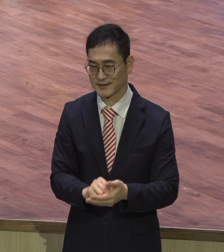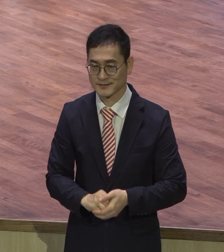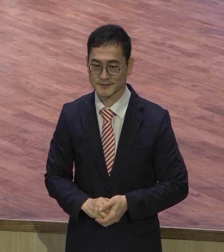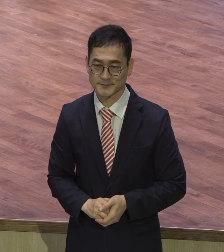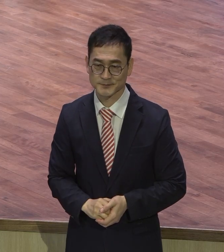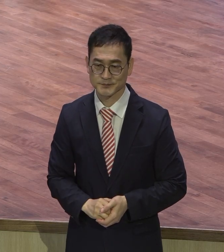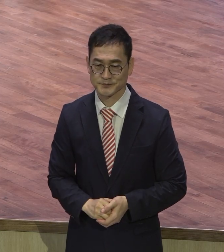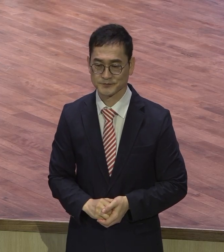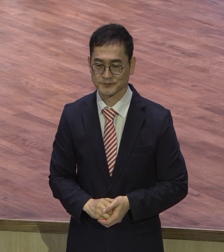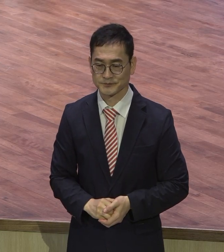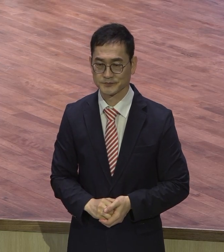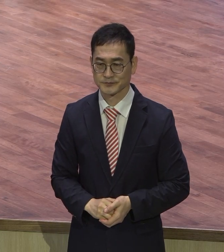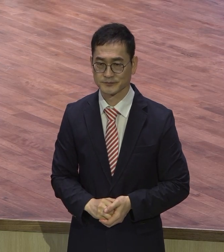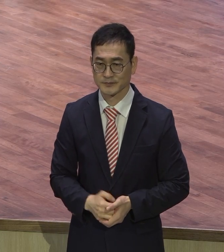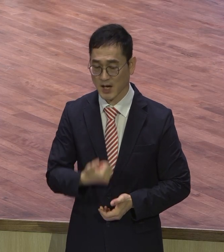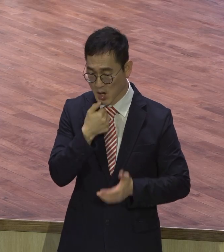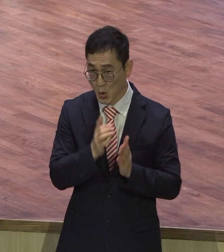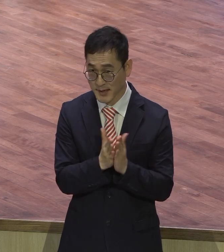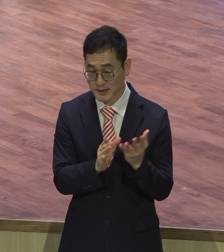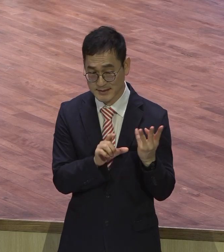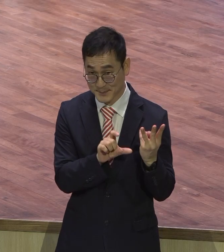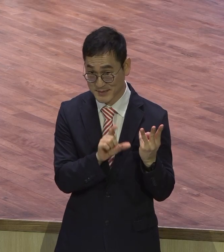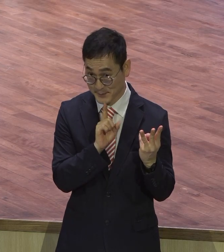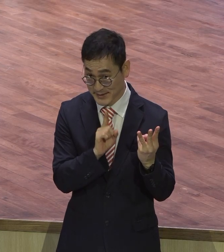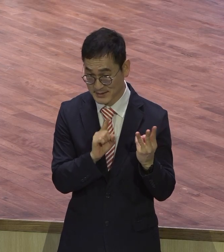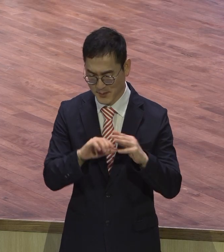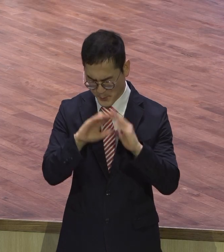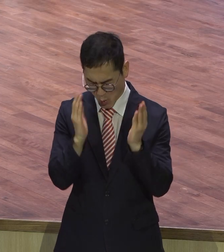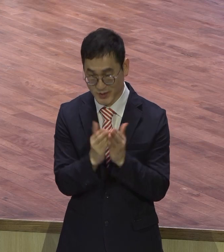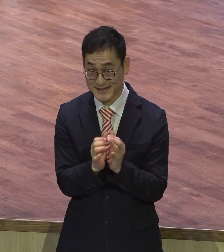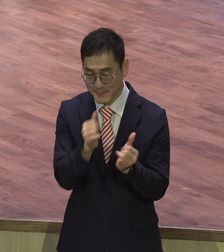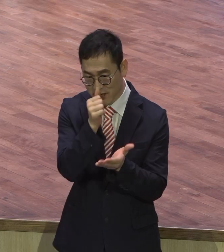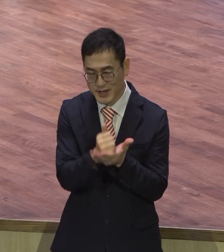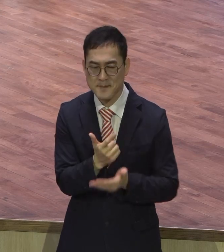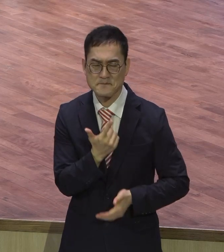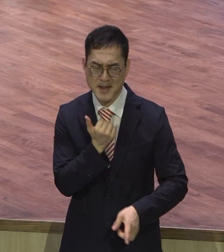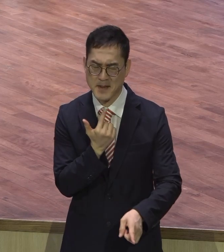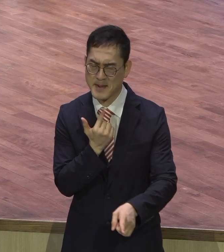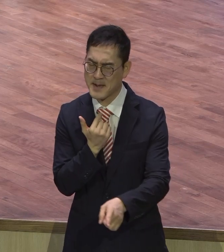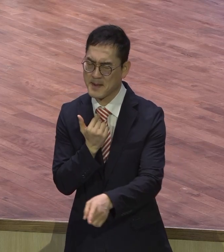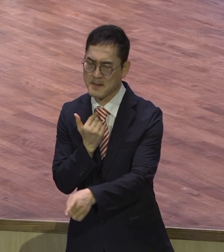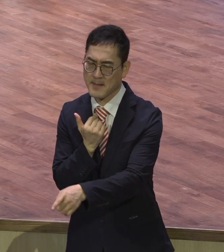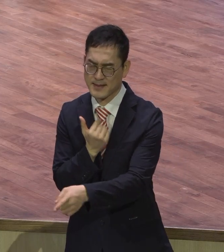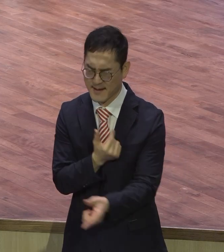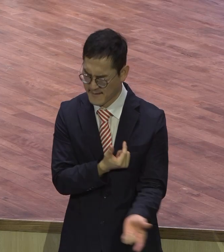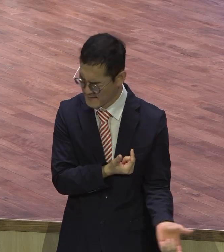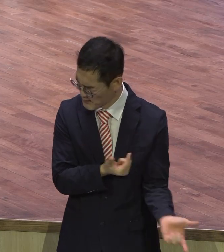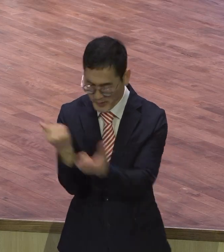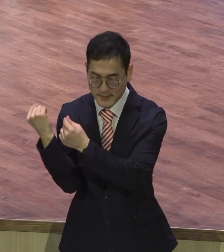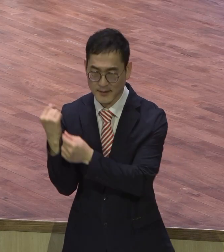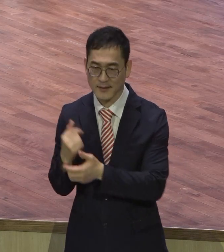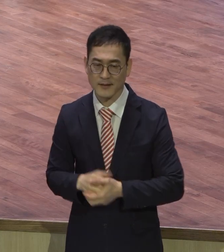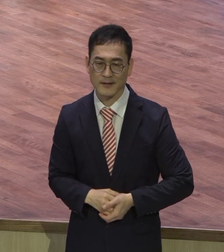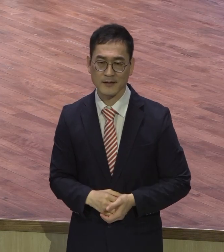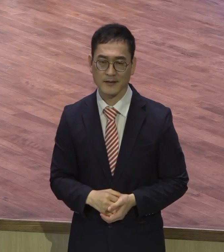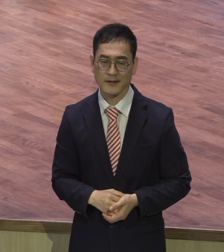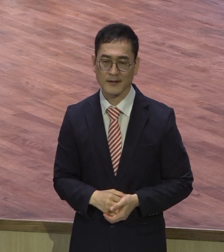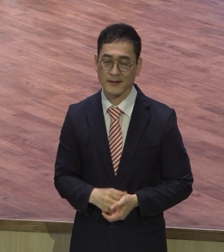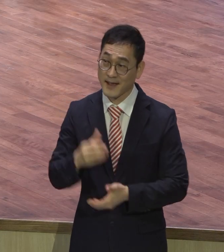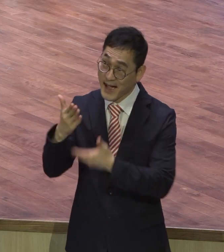문제입니다. 로마스 3장 23절에 모든 사람이 죄를 범하였음에 모든 사람이